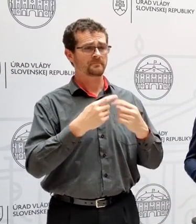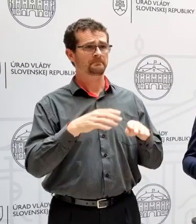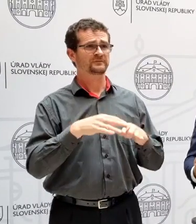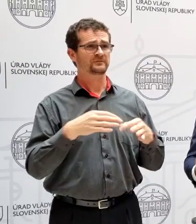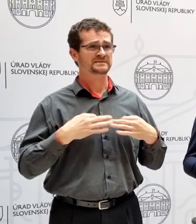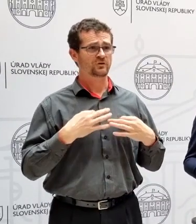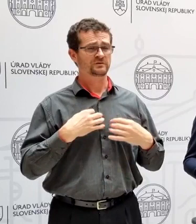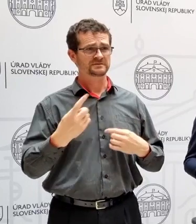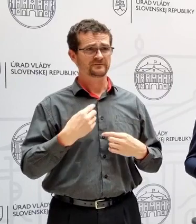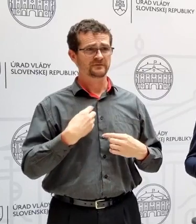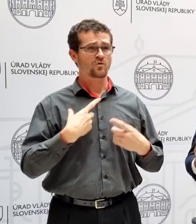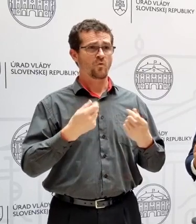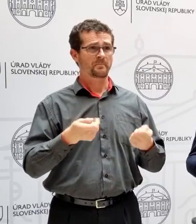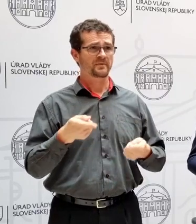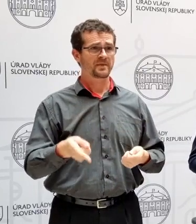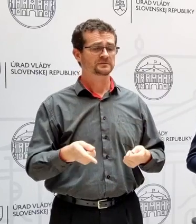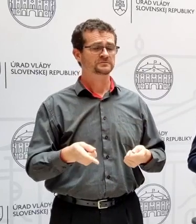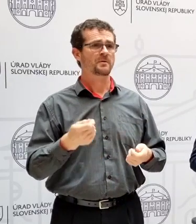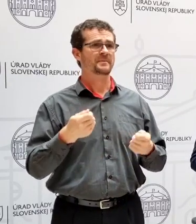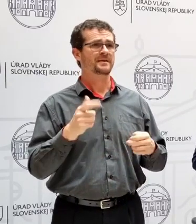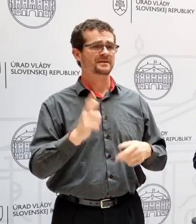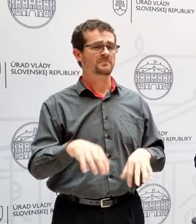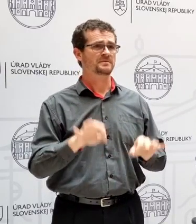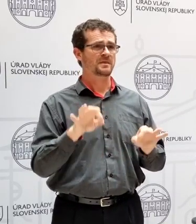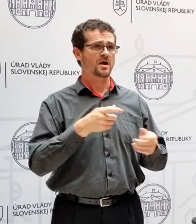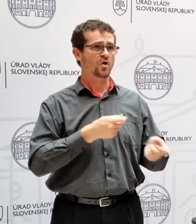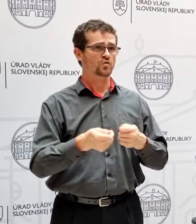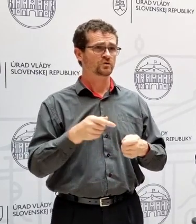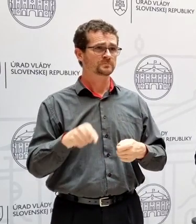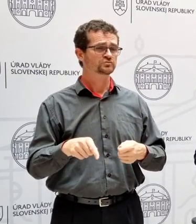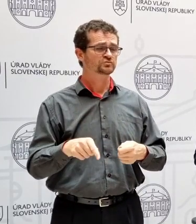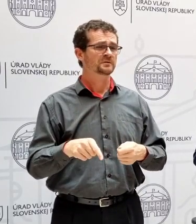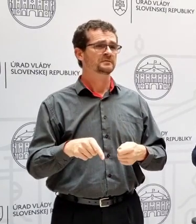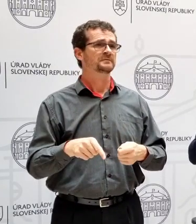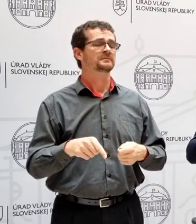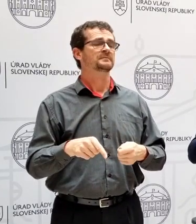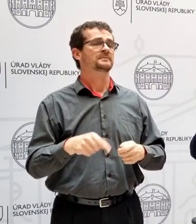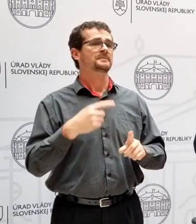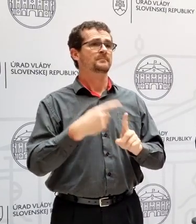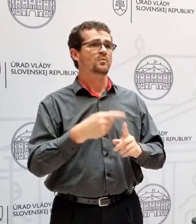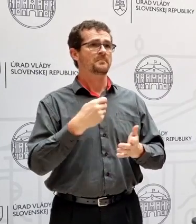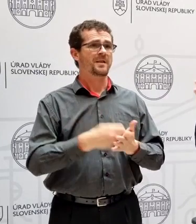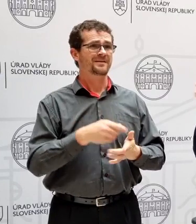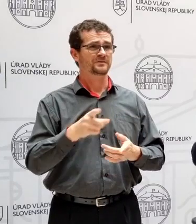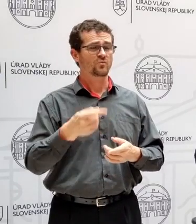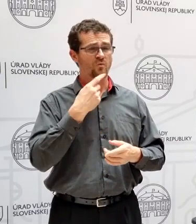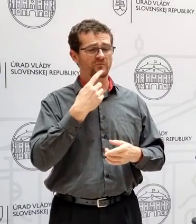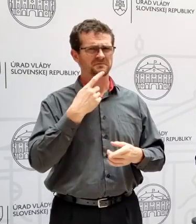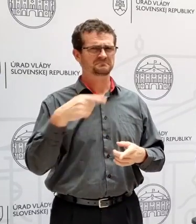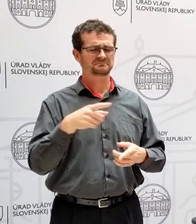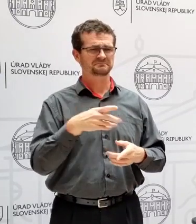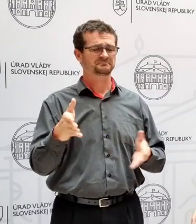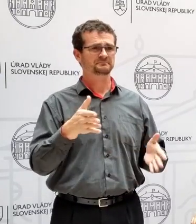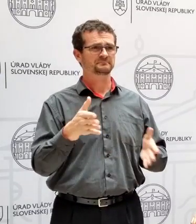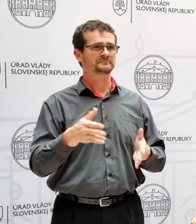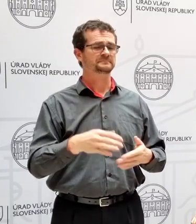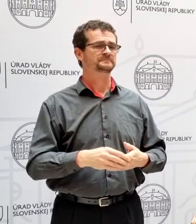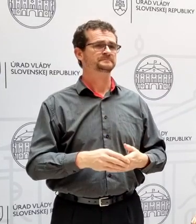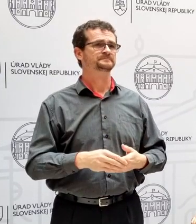ministerstvom zdravotníctva, lebo je to o peniazoch a treba tie peniaze nájsť v rozpočte. Ale zároveň platí to, čo sa pýtala teraz neviem, ktorá kolegyňa z